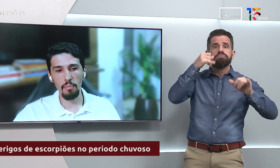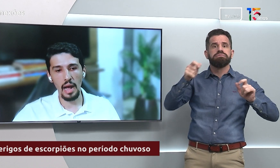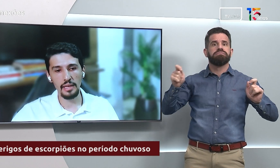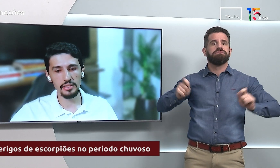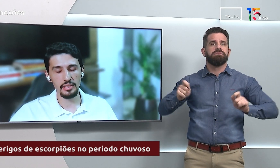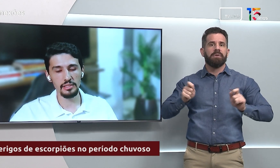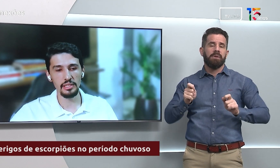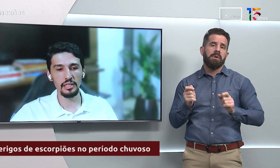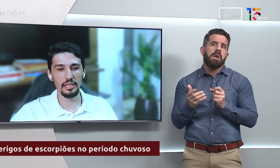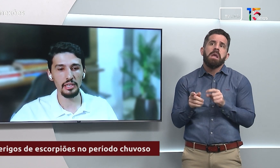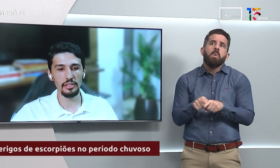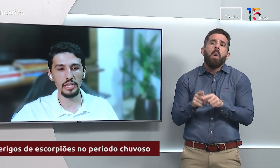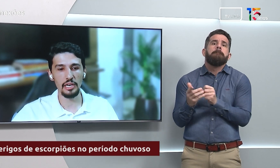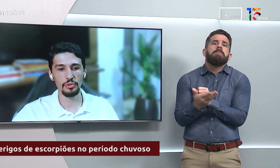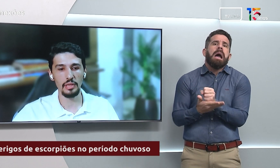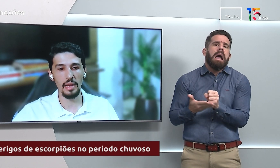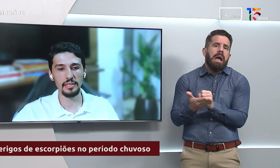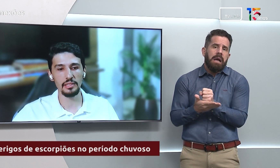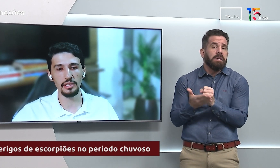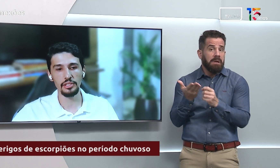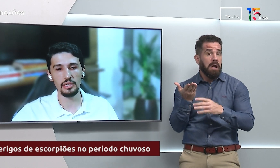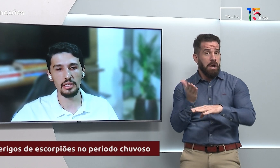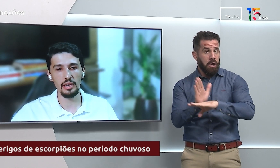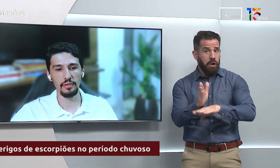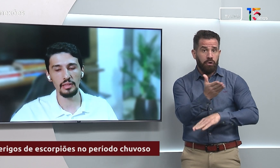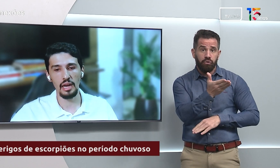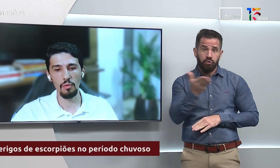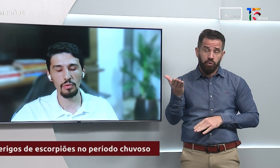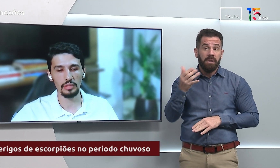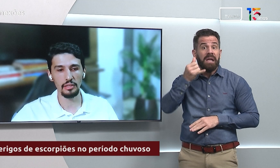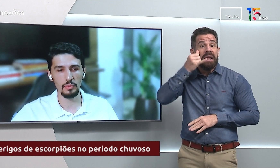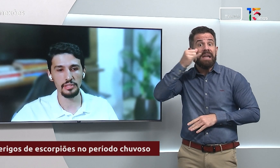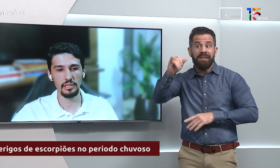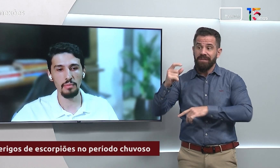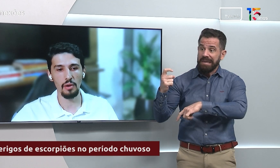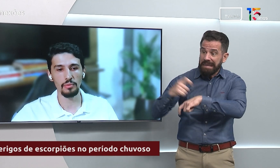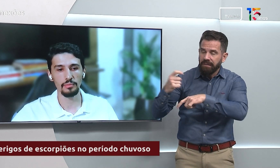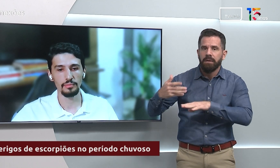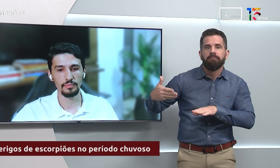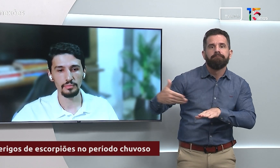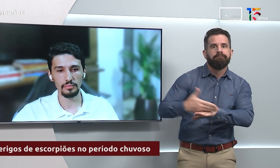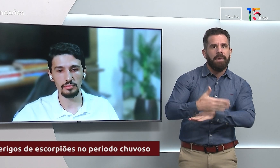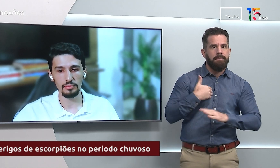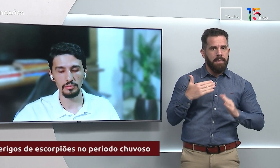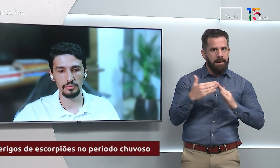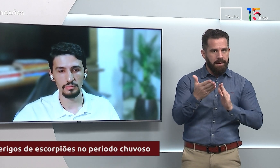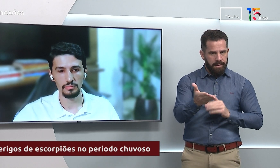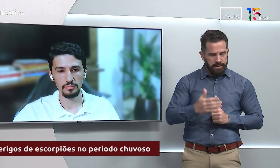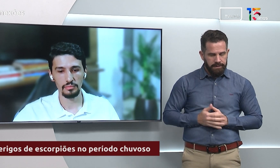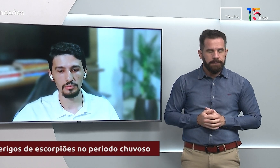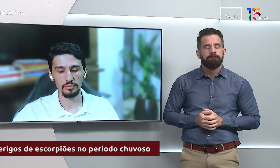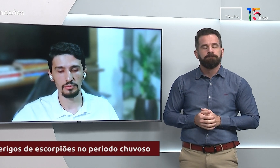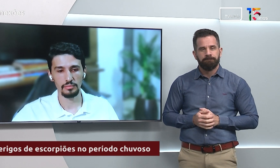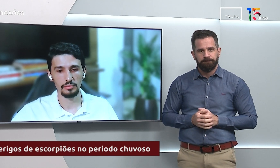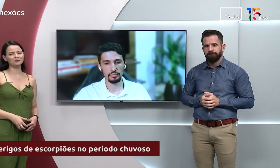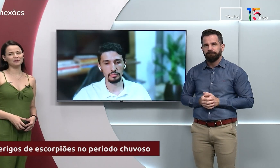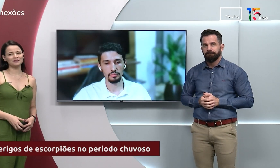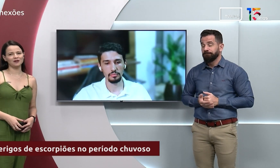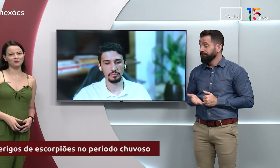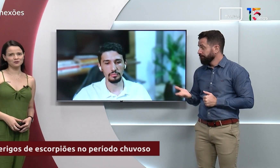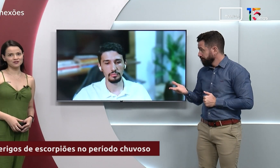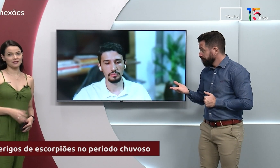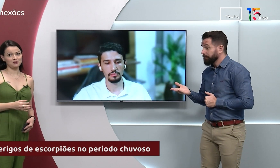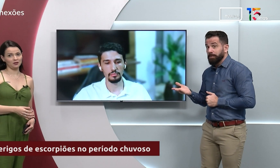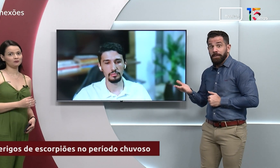ter, que são básicas e que já ajuda bastante ali a evitar o contato com esse animal. Bom, a gente conversou então com o